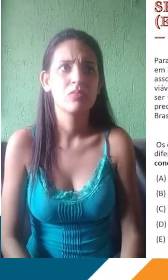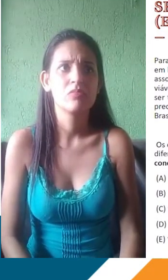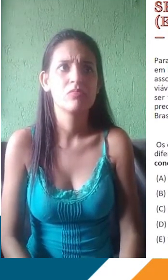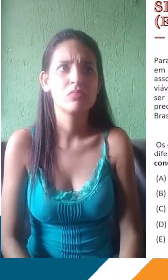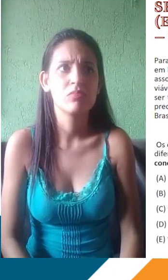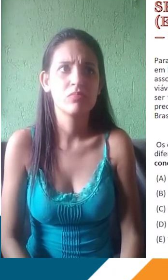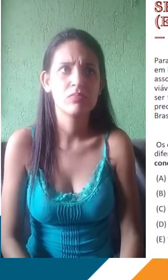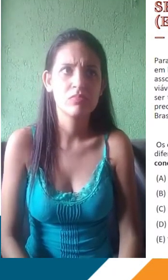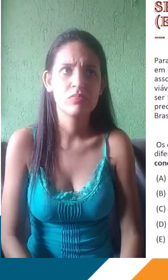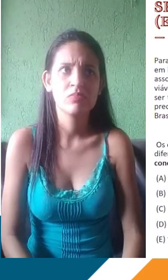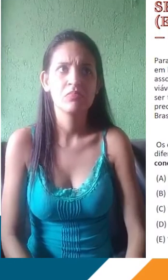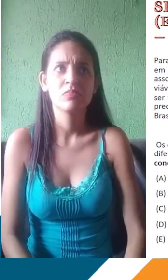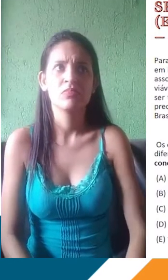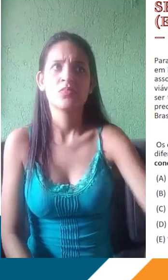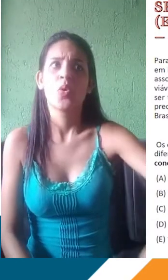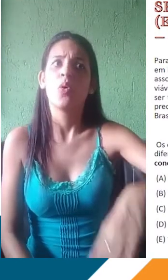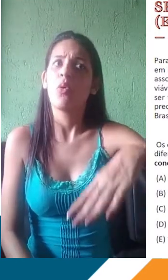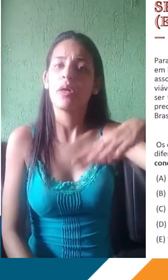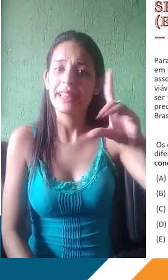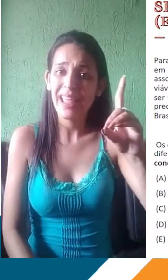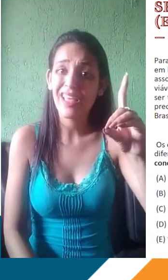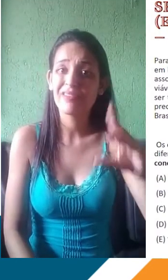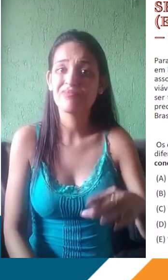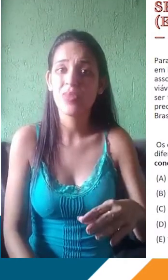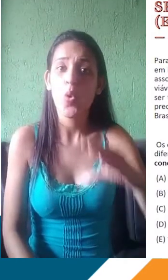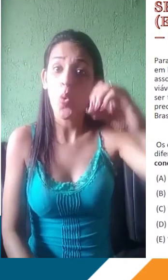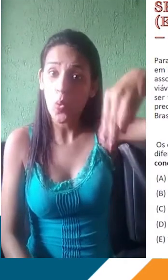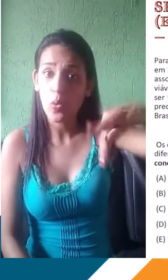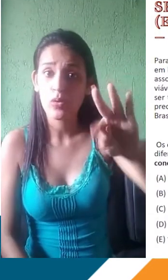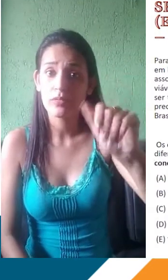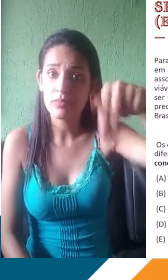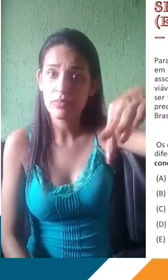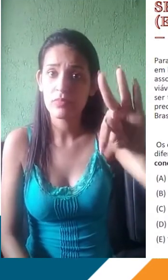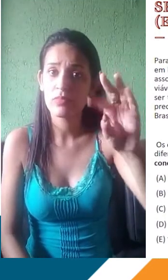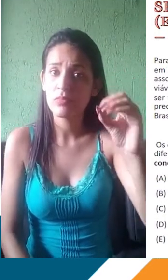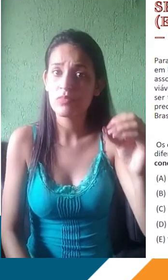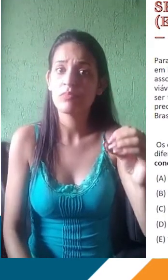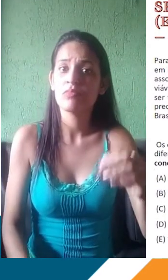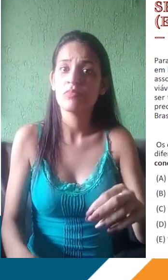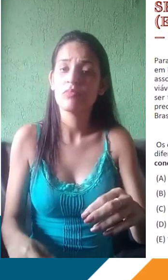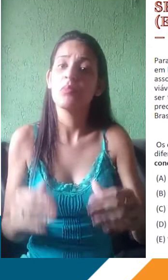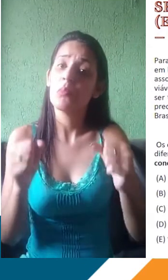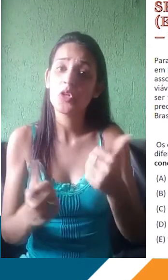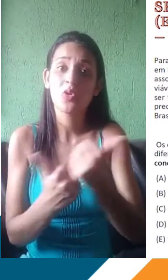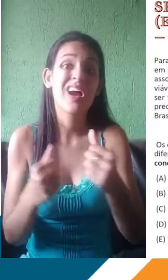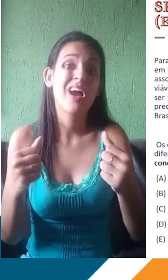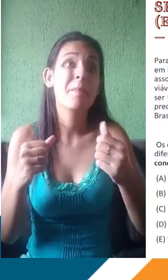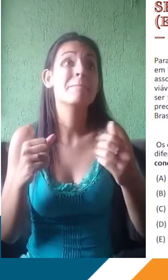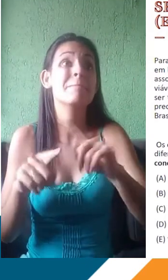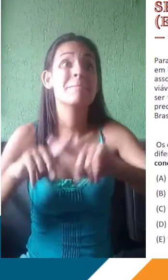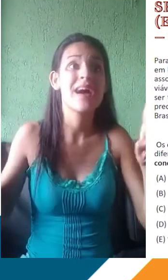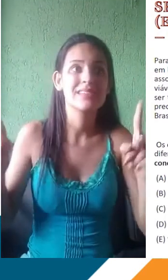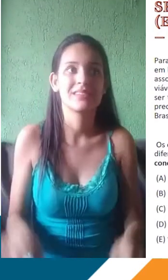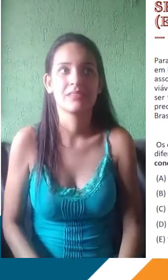uso do conector A final, que poderia ser facilmente substituído pelo conector portanto, pois os mesmos possuem